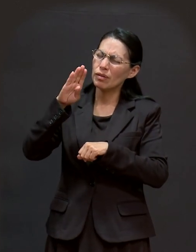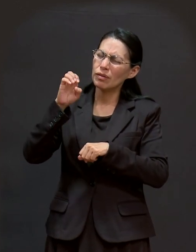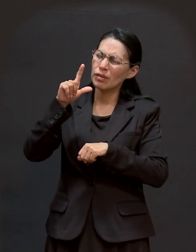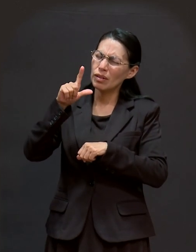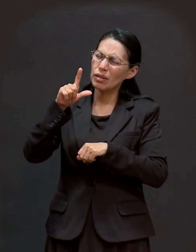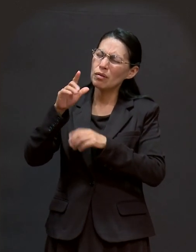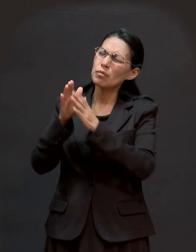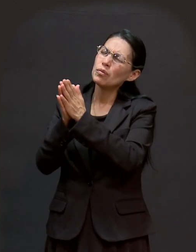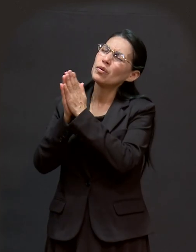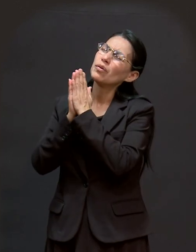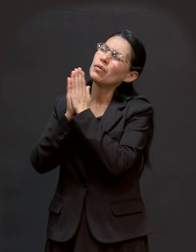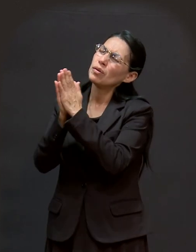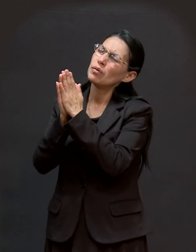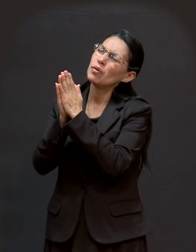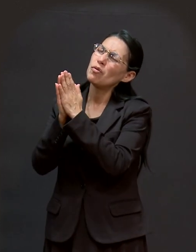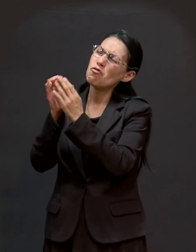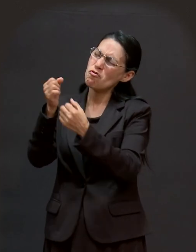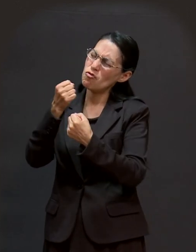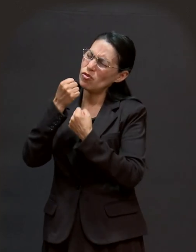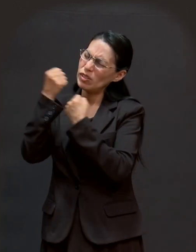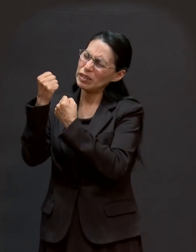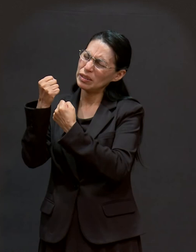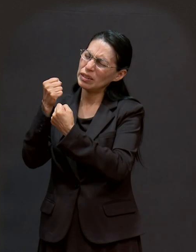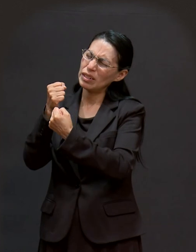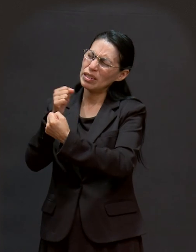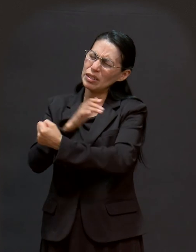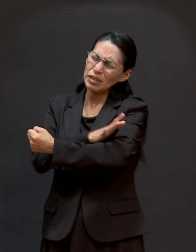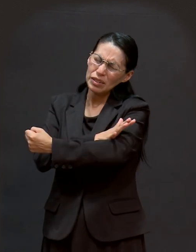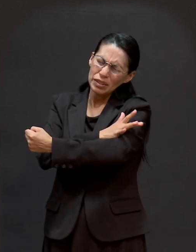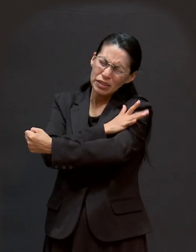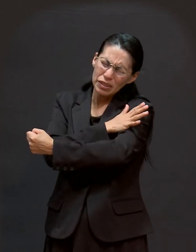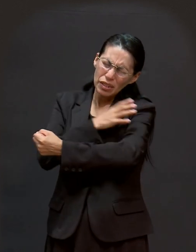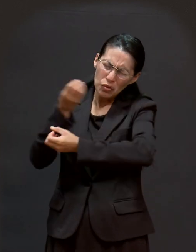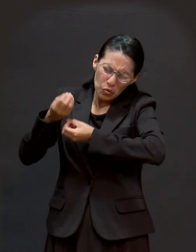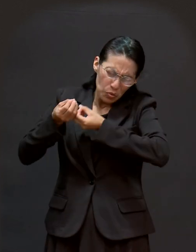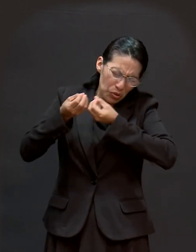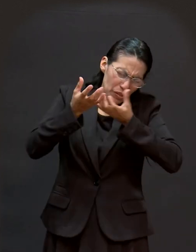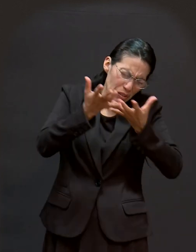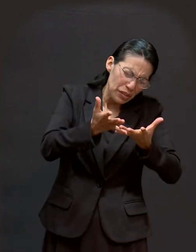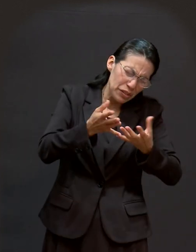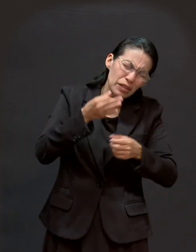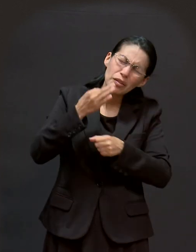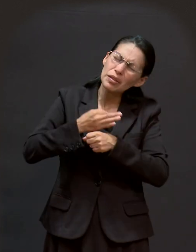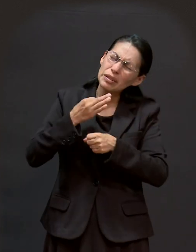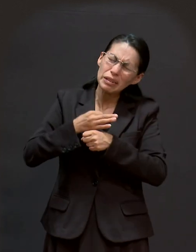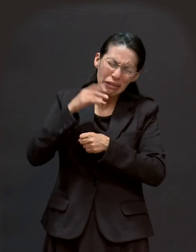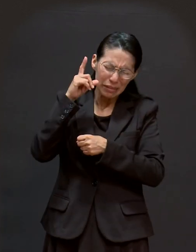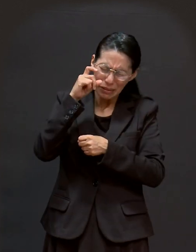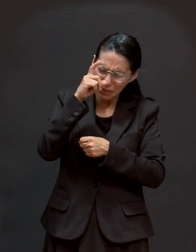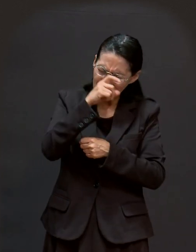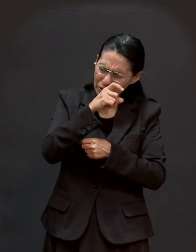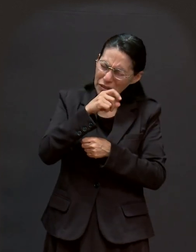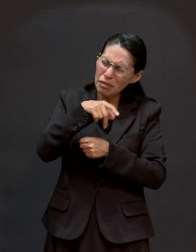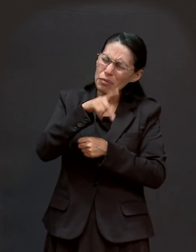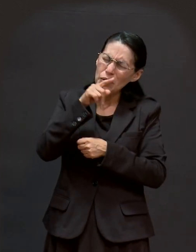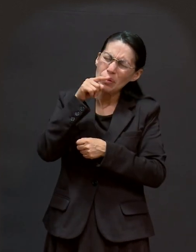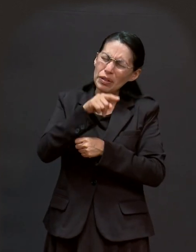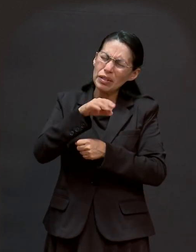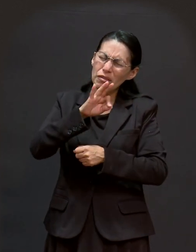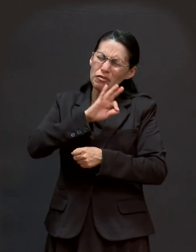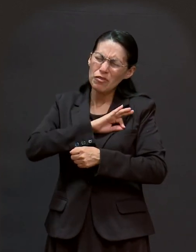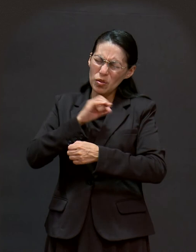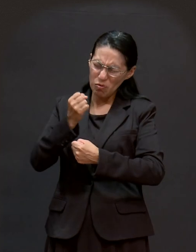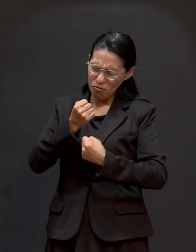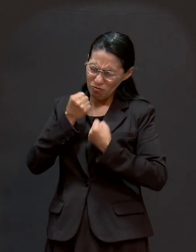que tú seas quien le dé la energía para poder pasar por este valle que está transitando que pueda tener